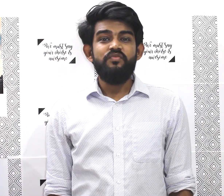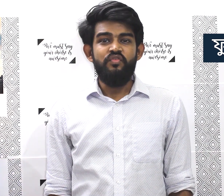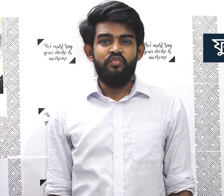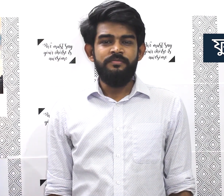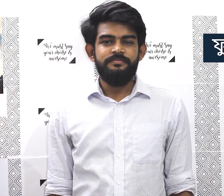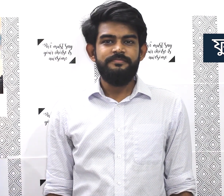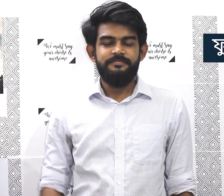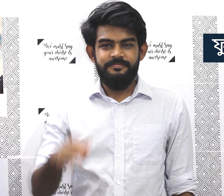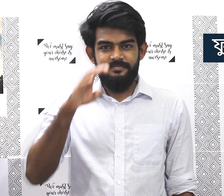ফুফু,